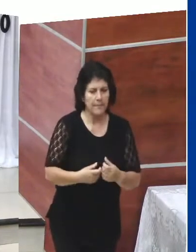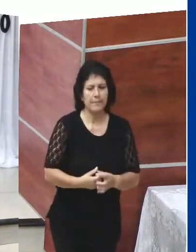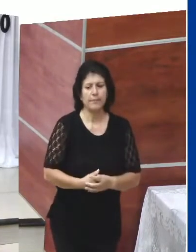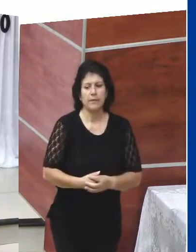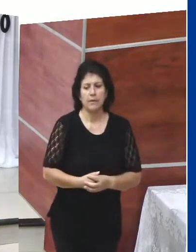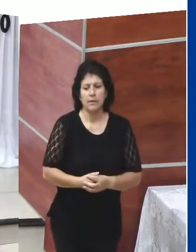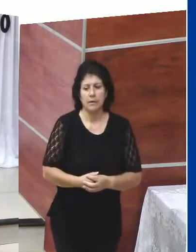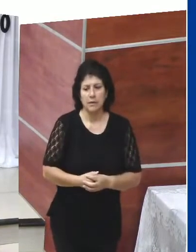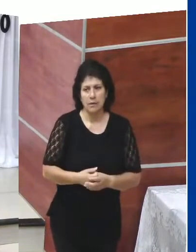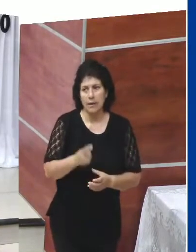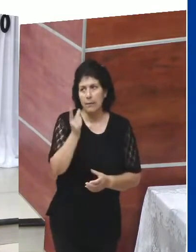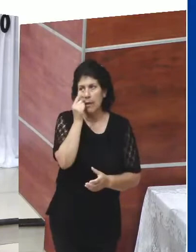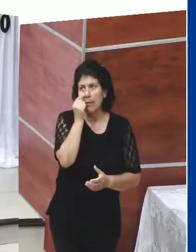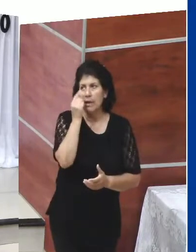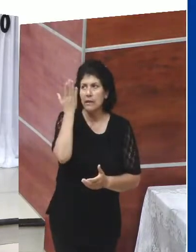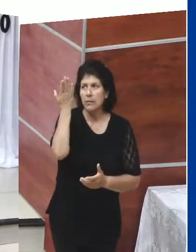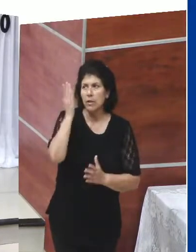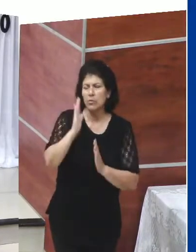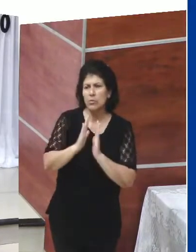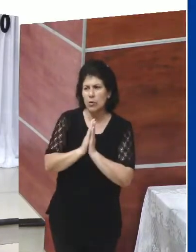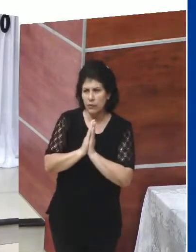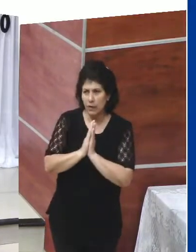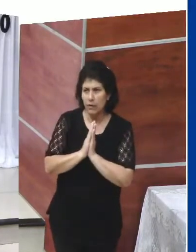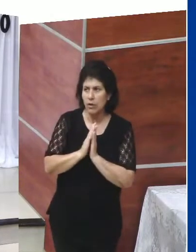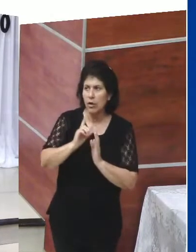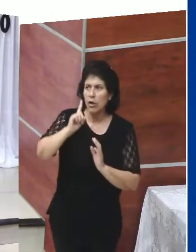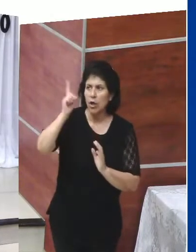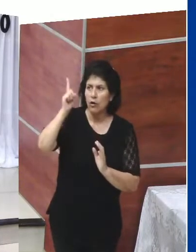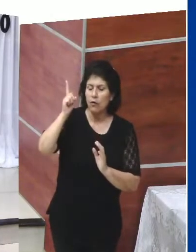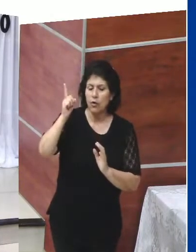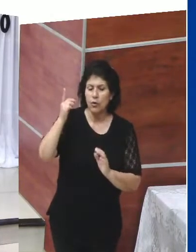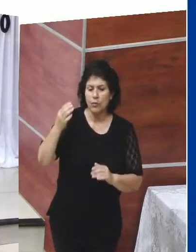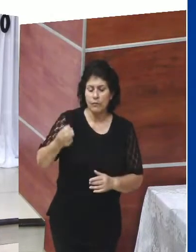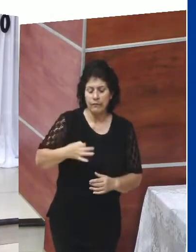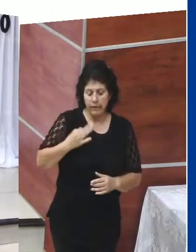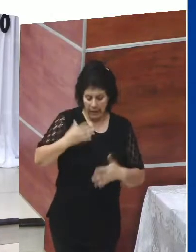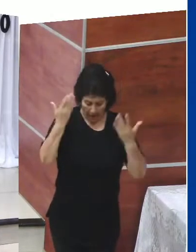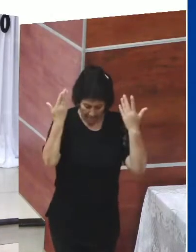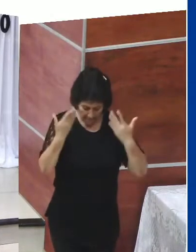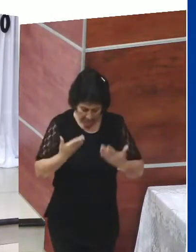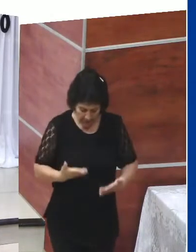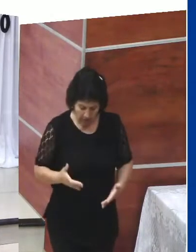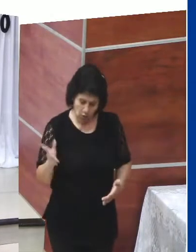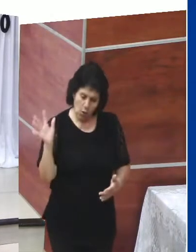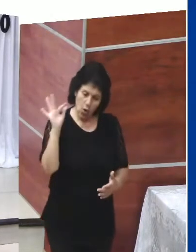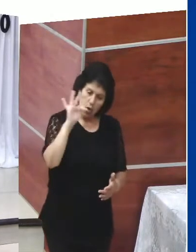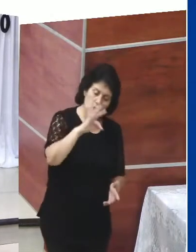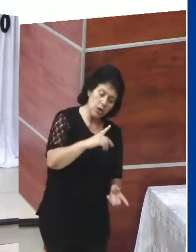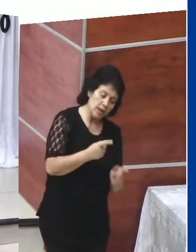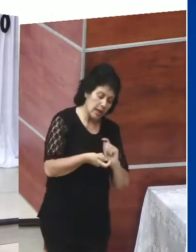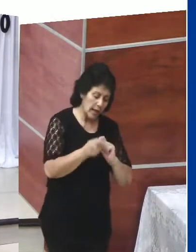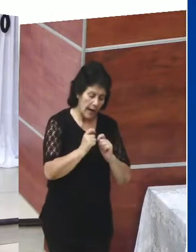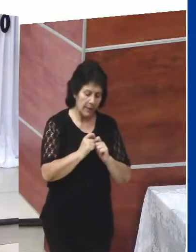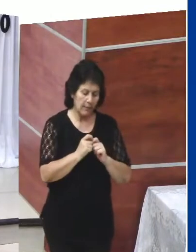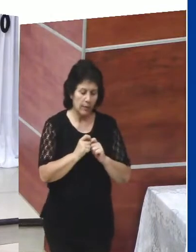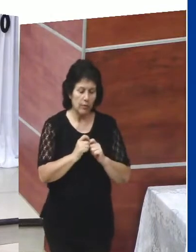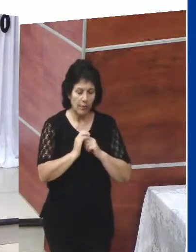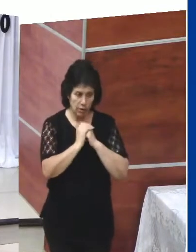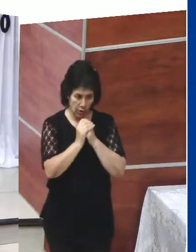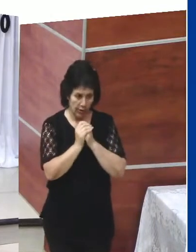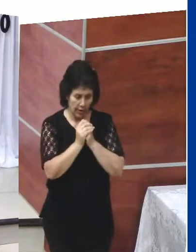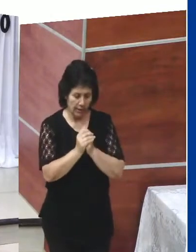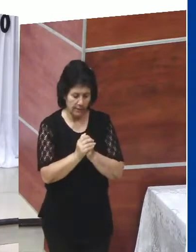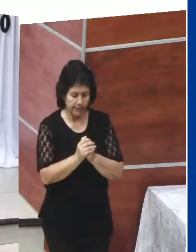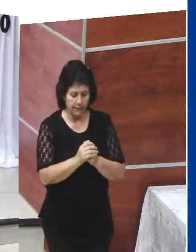Padre, te pido que sigas restaurándome cada día. Amante Padre, juntos